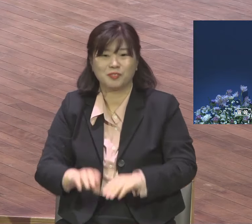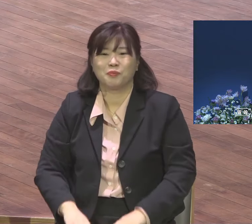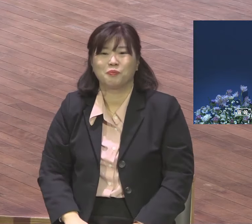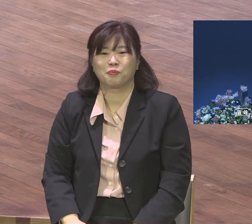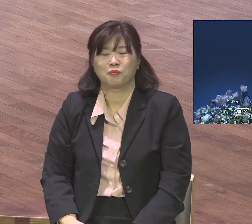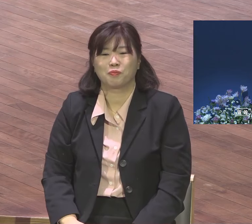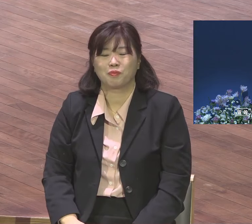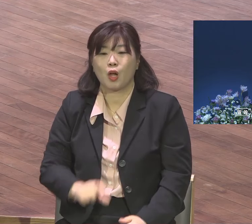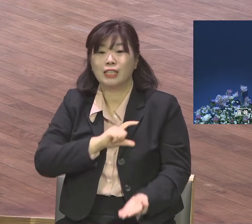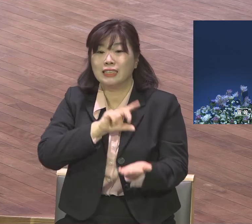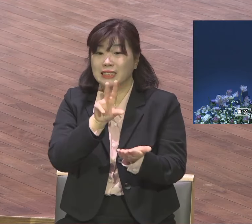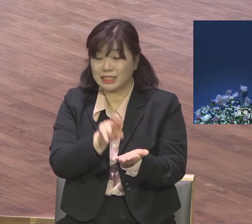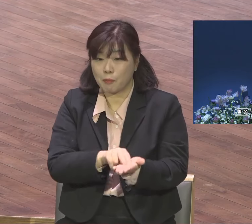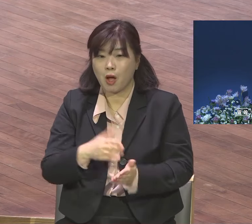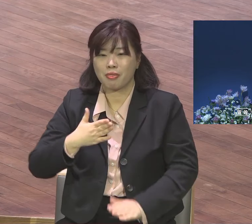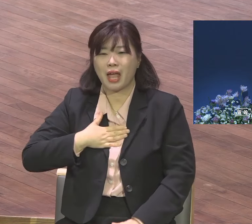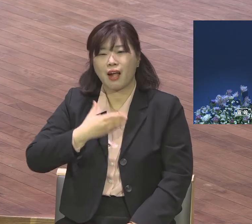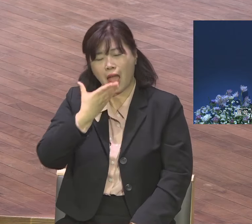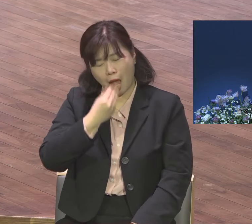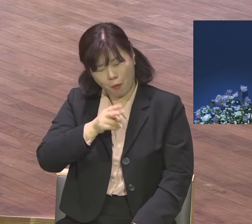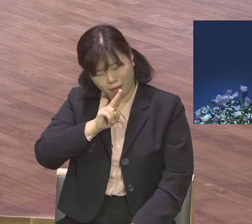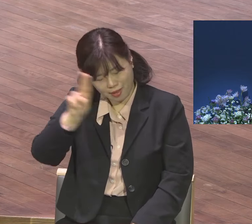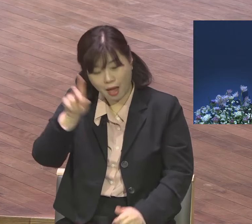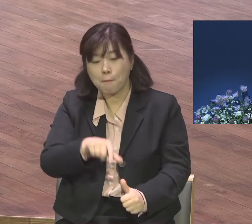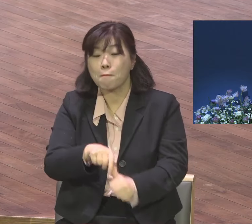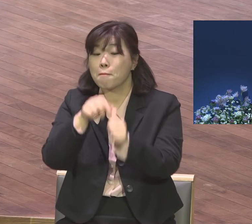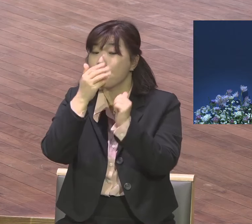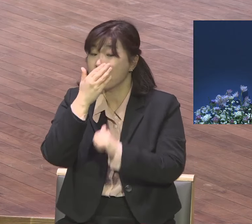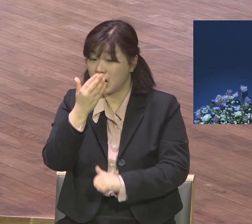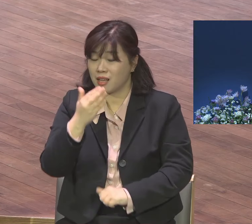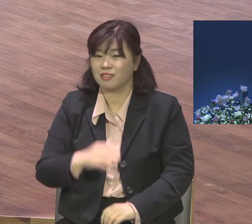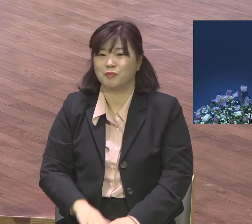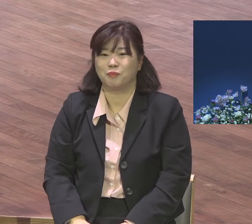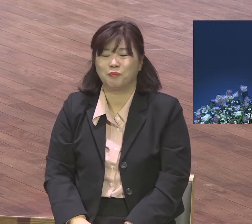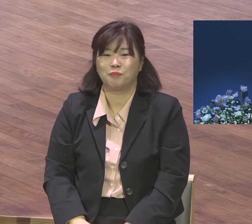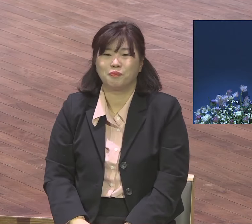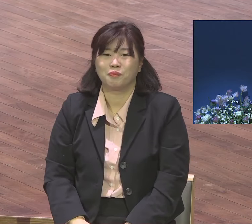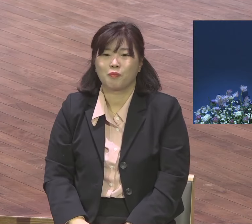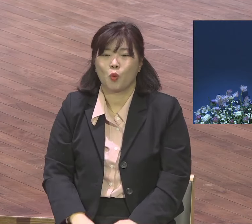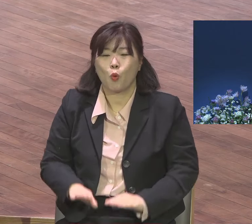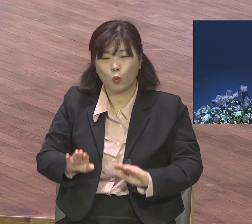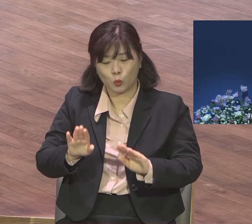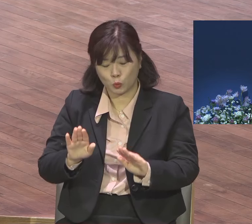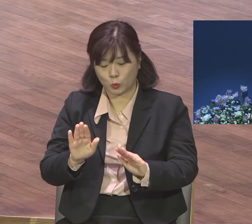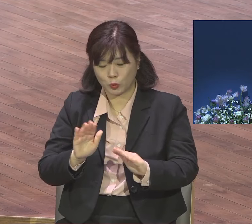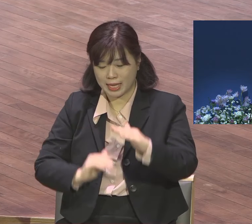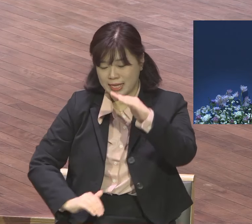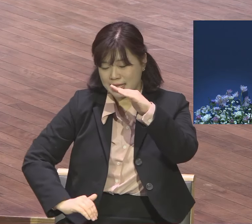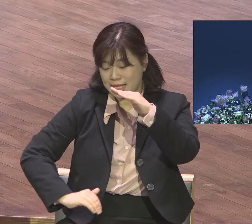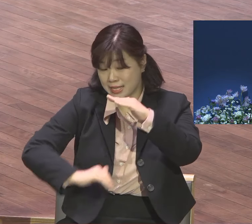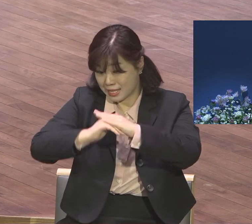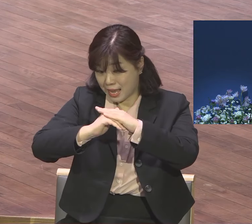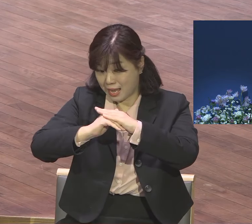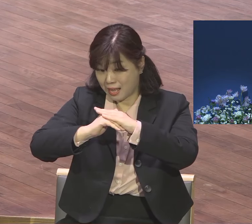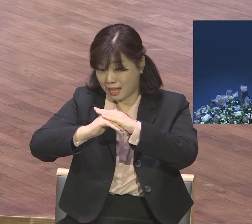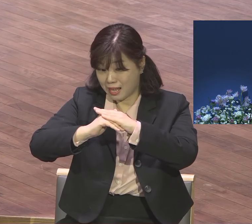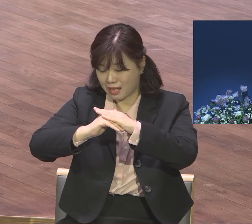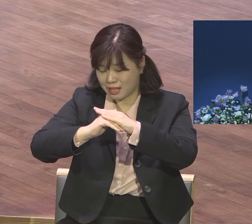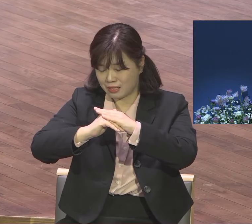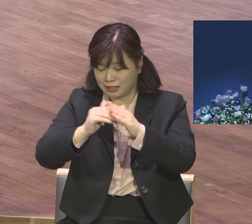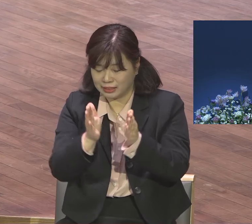교회적으로 내 장막터를 넓히라는 언약을 붙잡고 스타트만 2025를 향해 담대한 도전을 하고